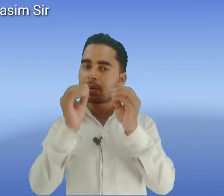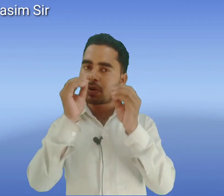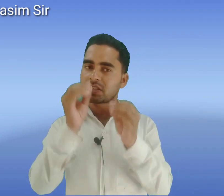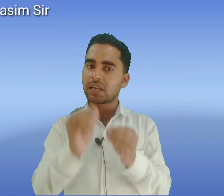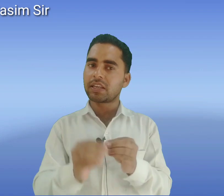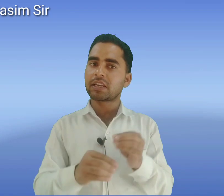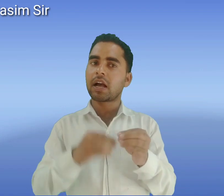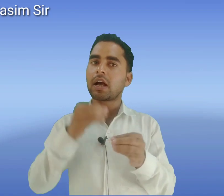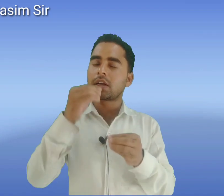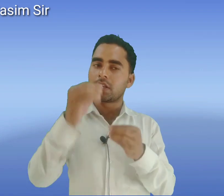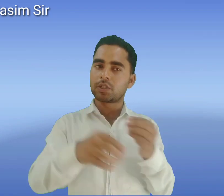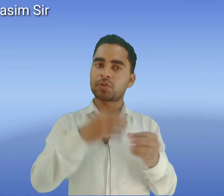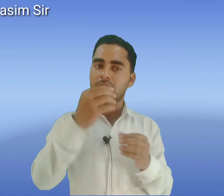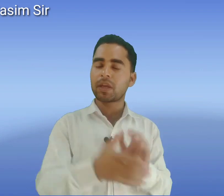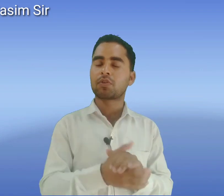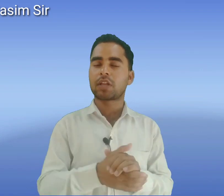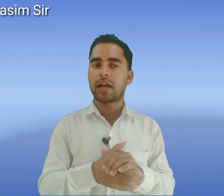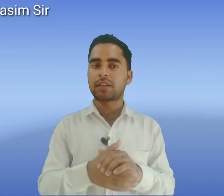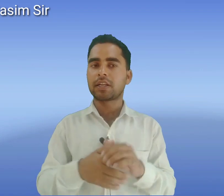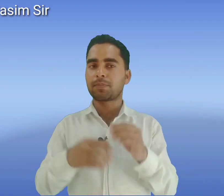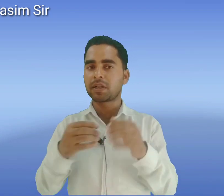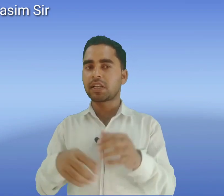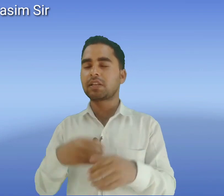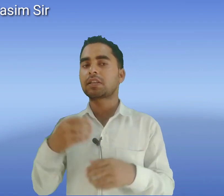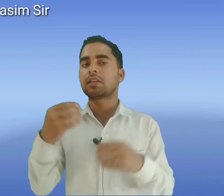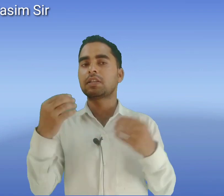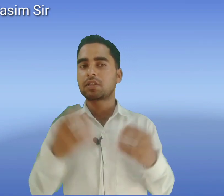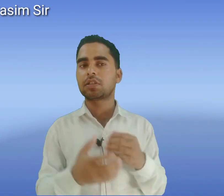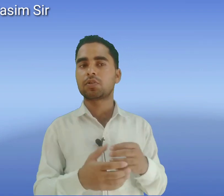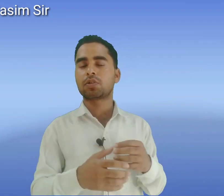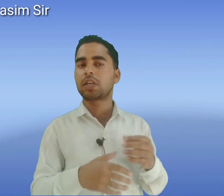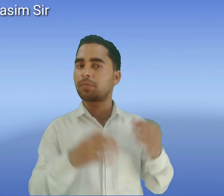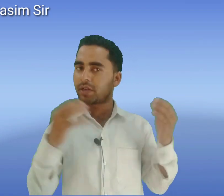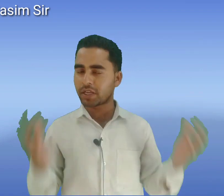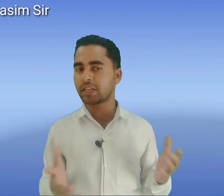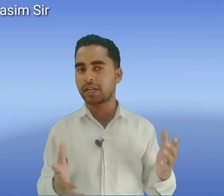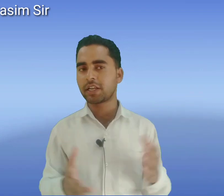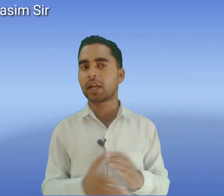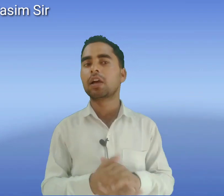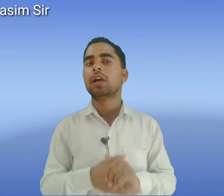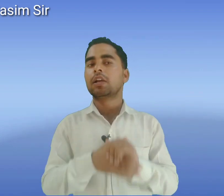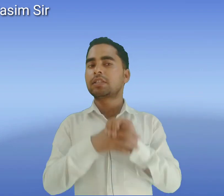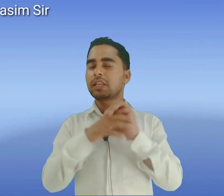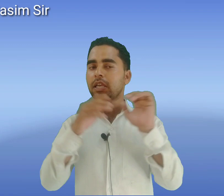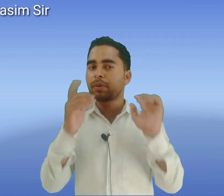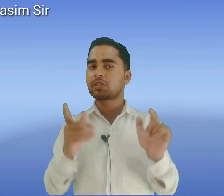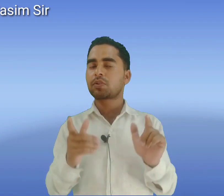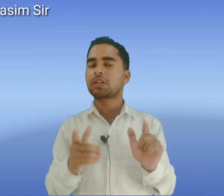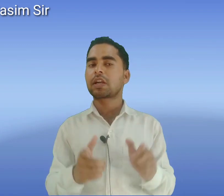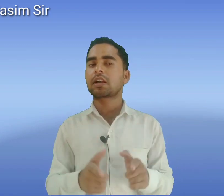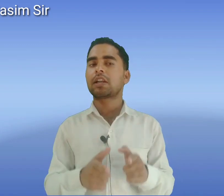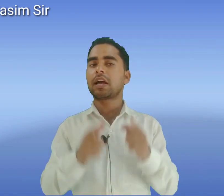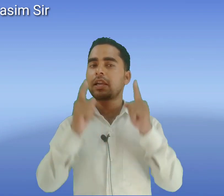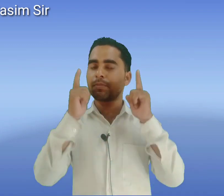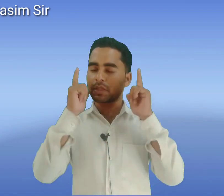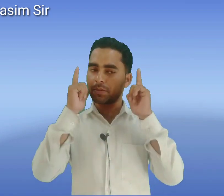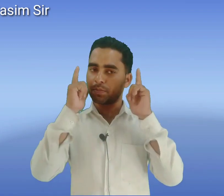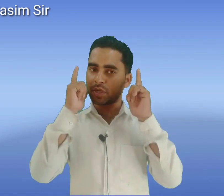परीक्षा लेने का एक जो समय होता है ठीक है पर एक अपने की स्थिति ज्योति अभी नहीं है ठीक है इसलिए हेमंत सोरेन का कहना है मतलब